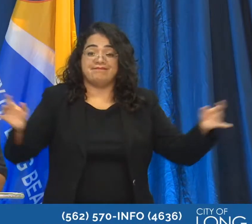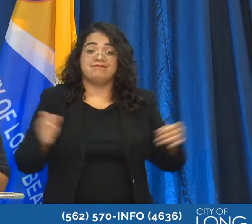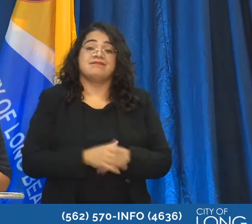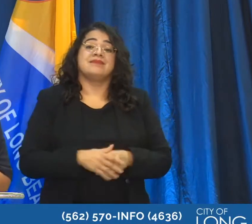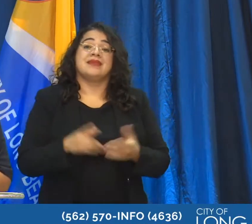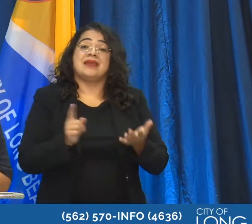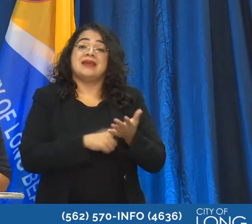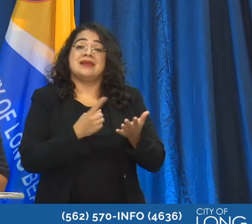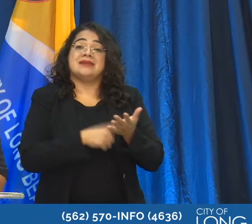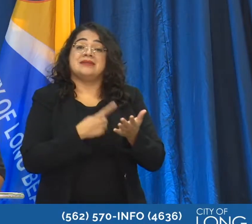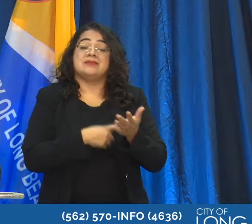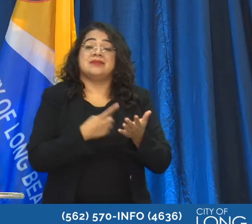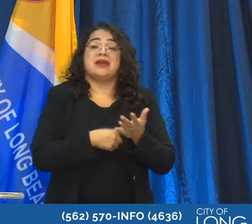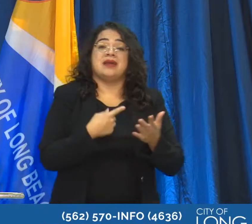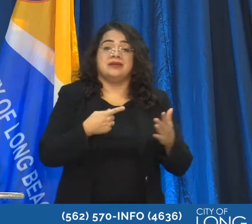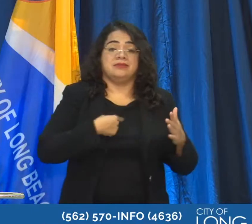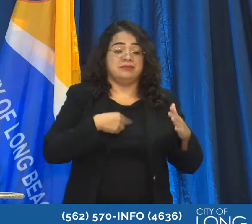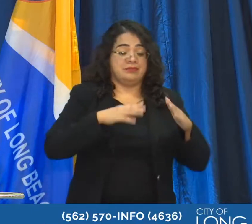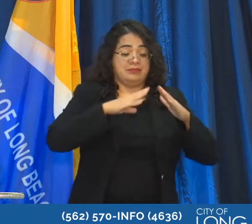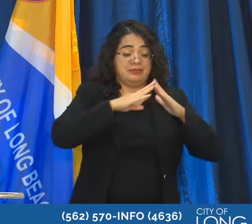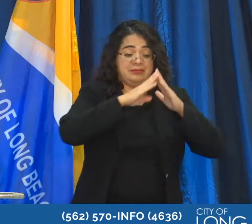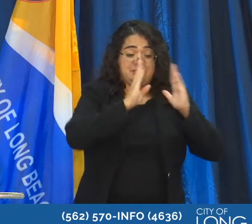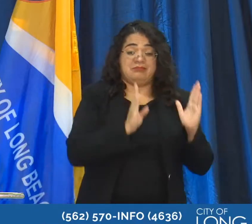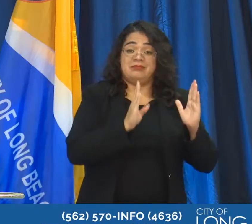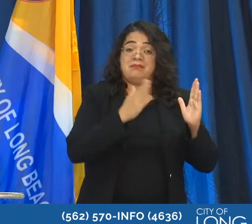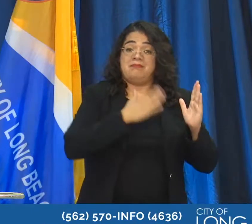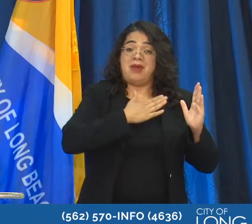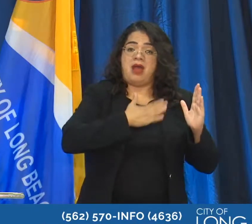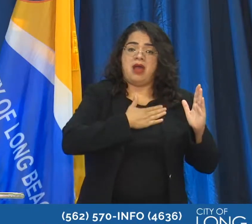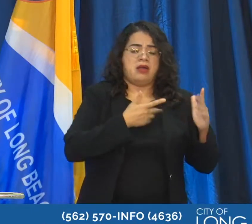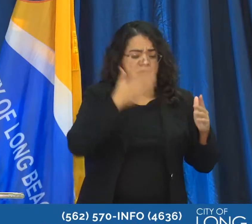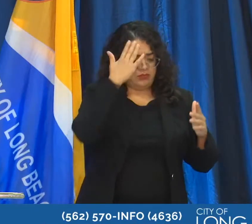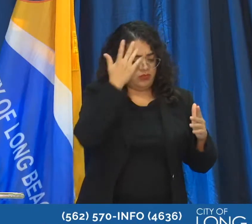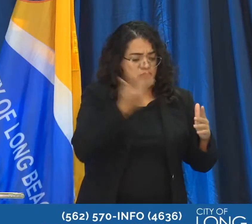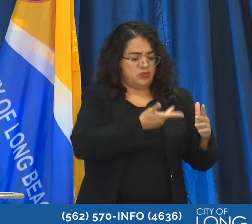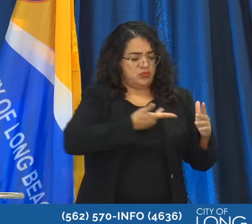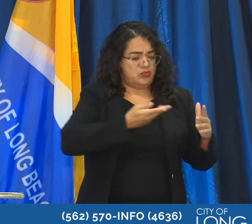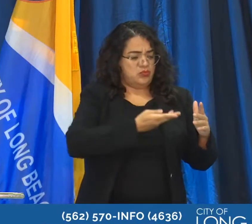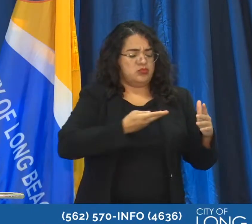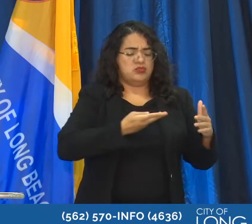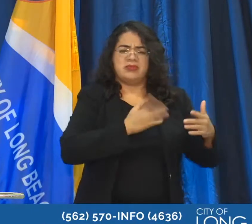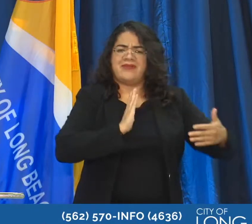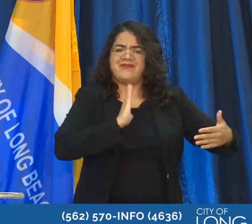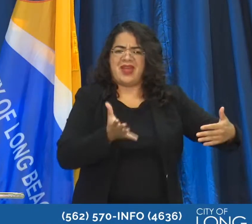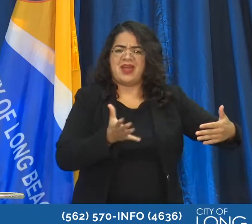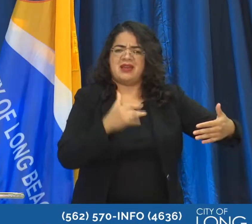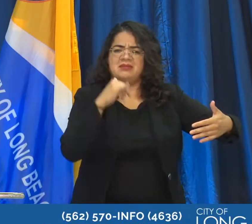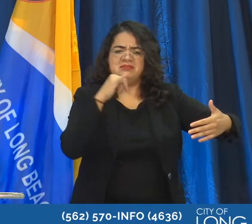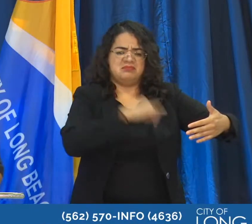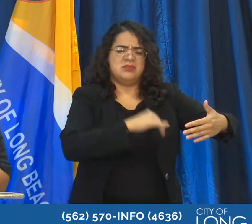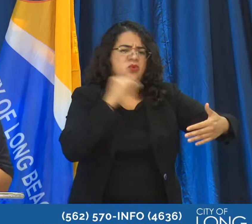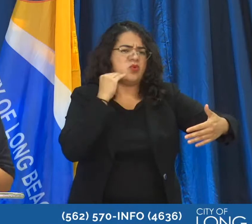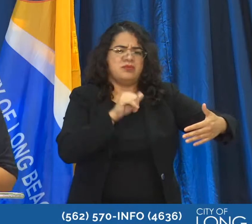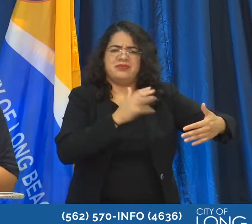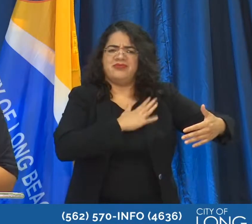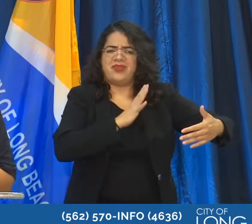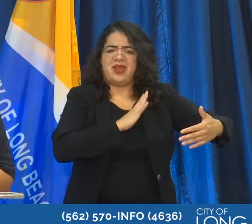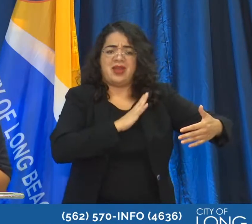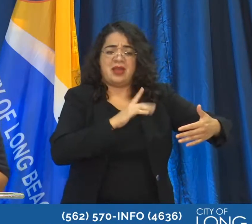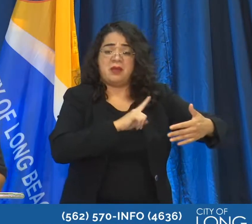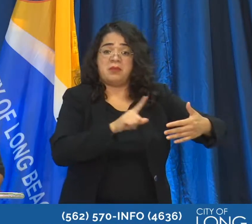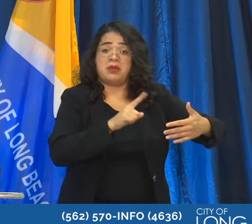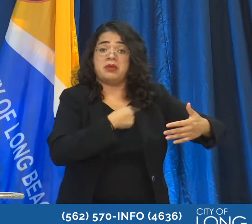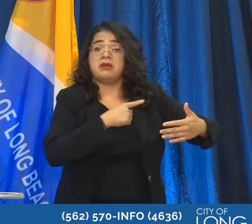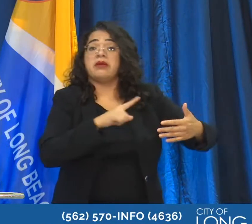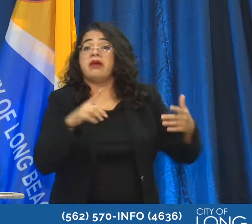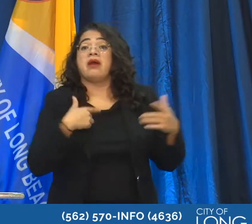mismo hogar se están conjugando juntas, por ejemplo, familiares cercanos, amistades, vecinos, en grupos, y no